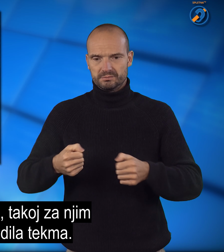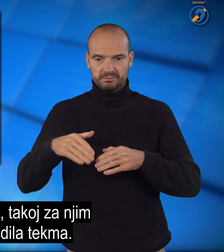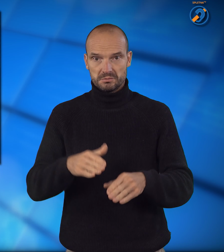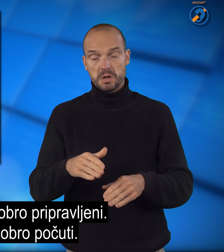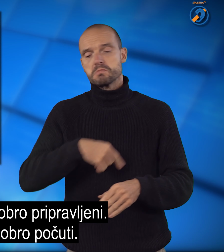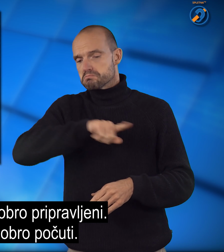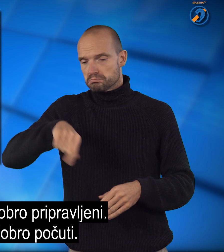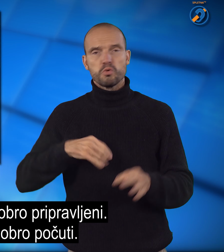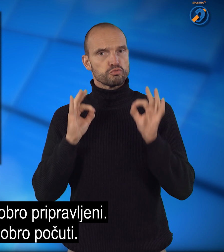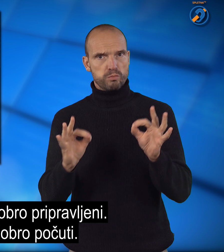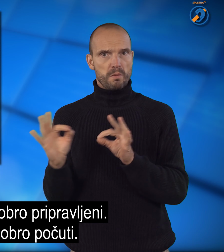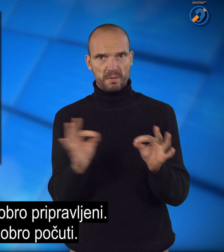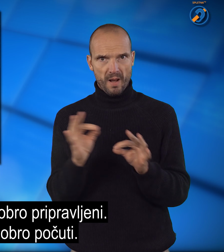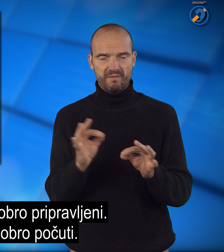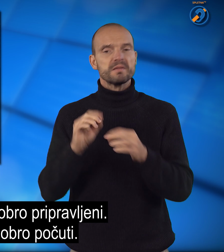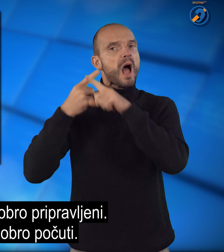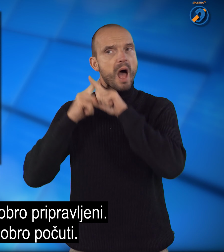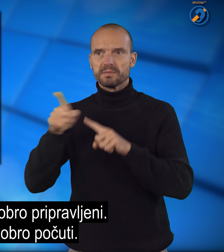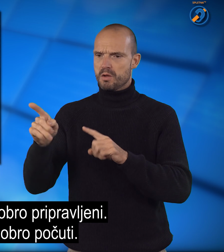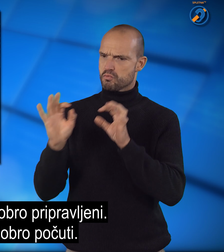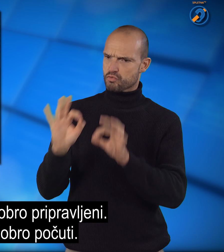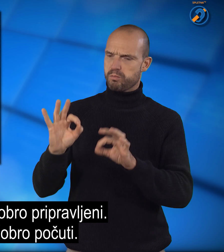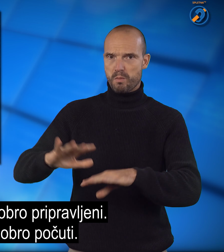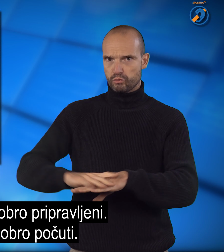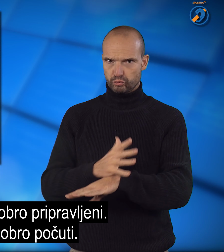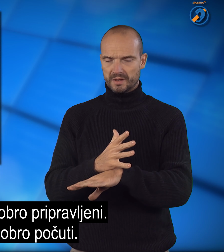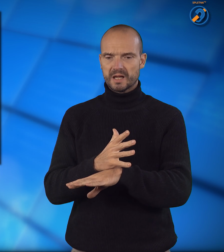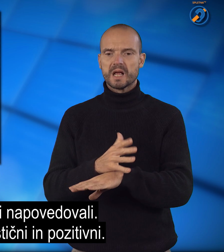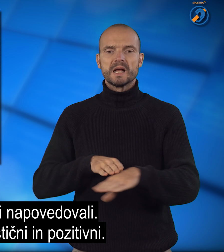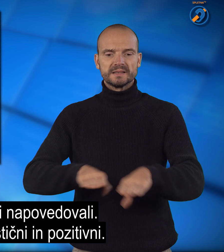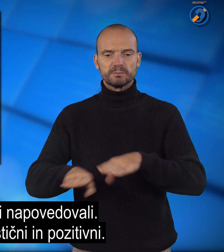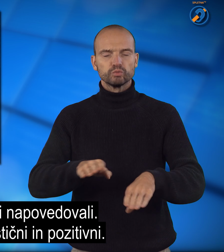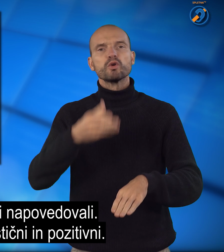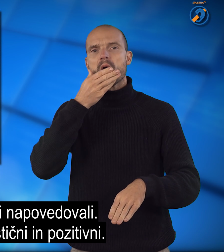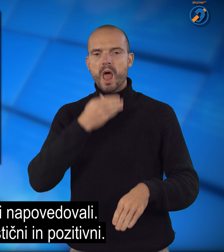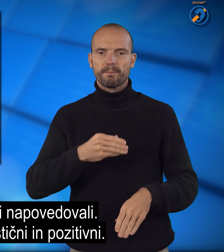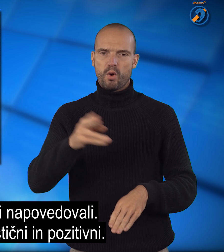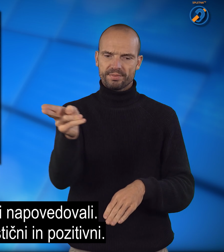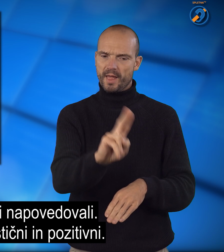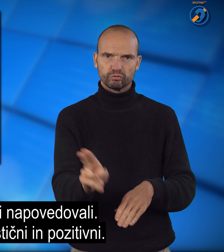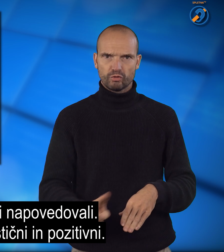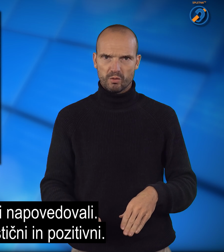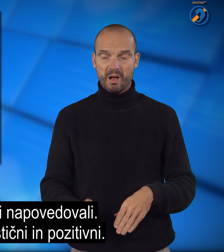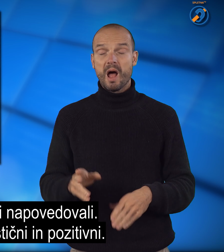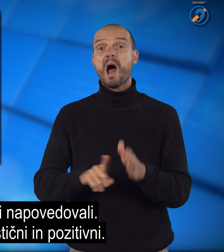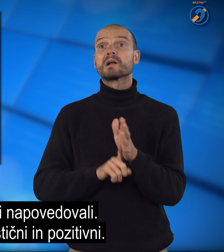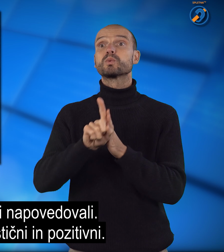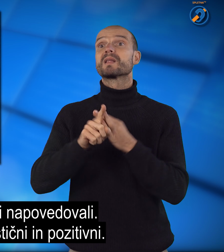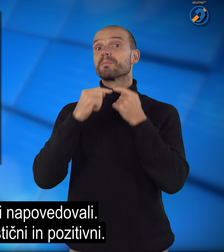Mislim, da smo dobro pripravljeni, da se Anja dobro počuti, smučke lepo tečejo, o rezultatih ne bi